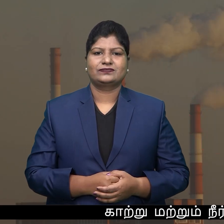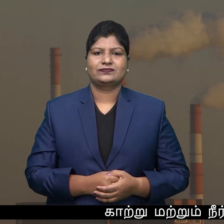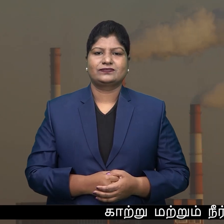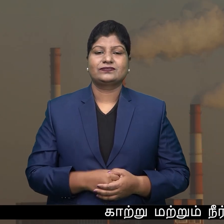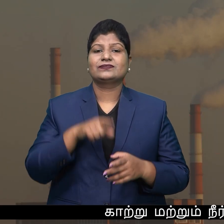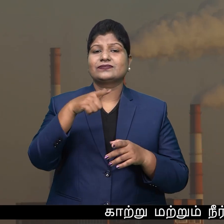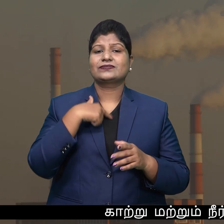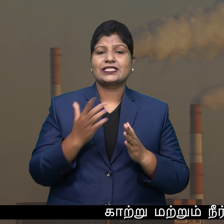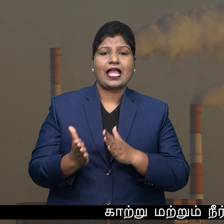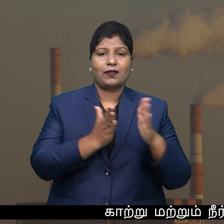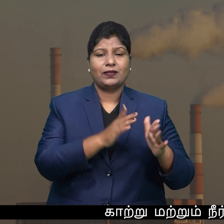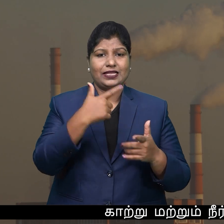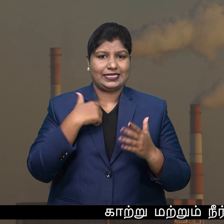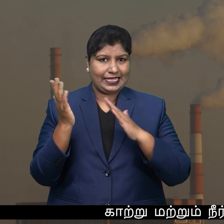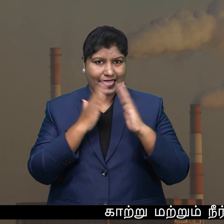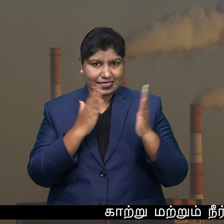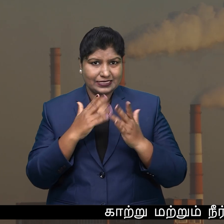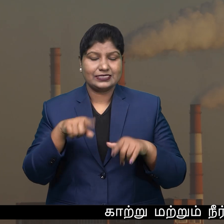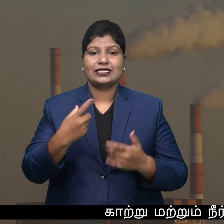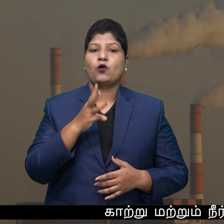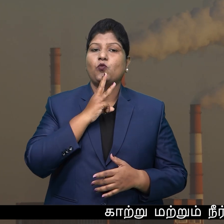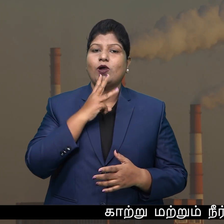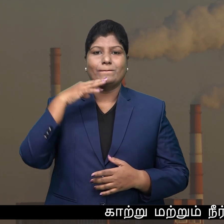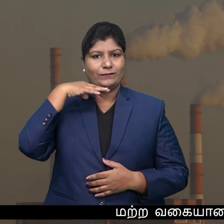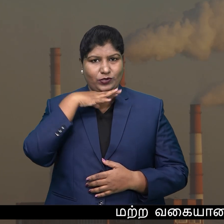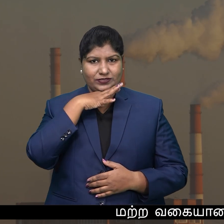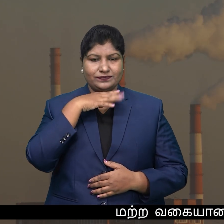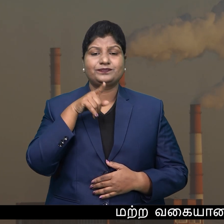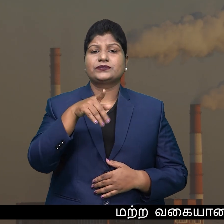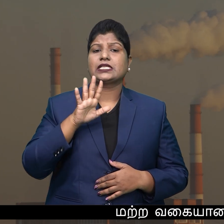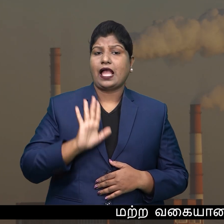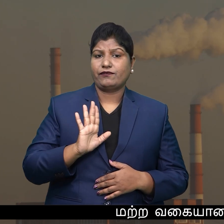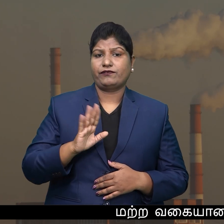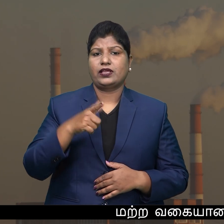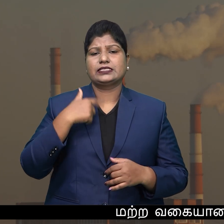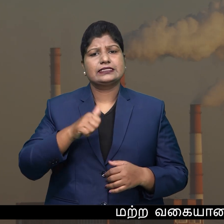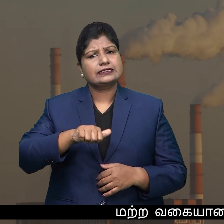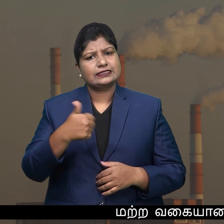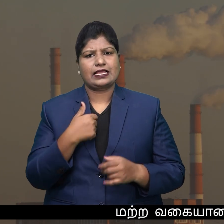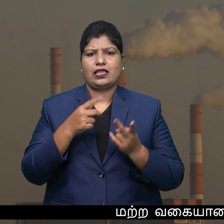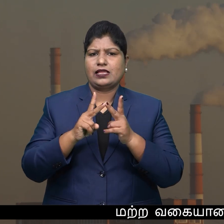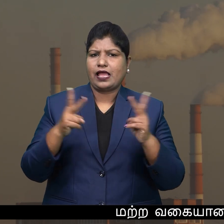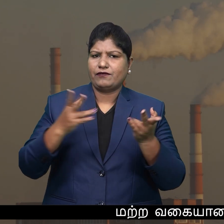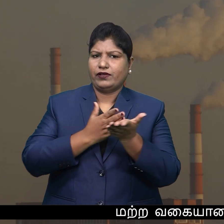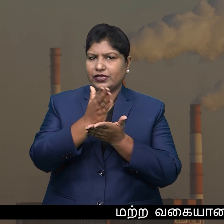காற்று மற்றும் நீர் மாசுபாட்டை தவிர மற்ற வகையான மாசுகளும் உள்ளன.